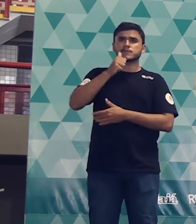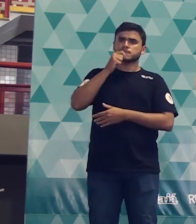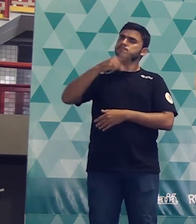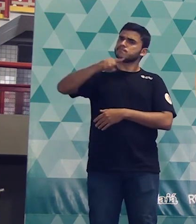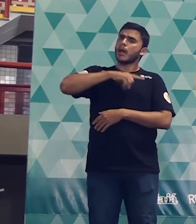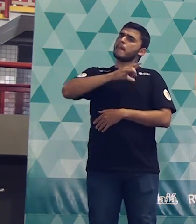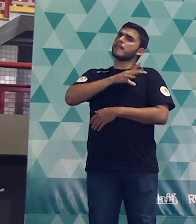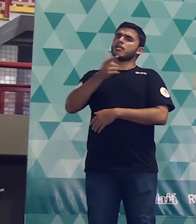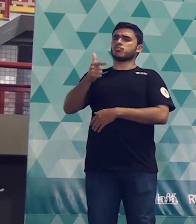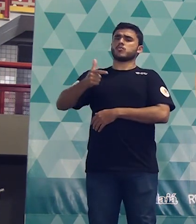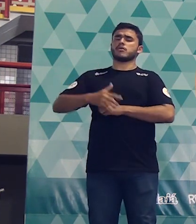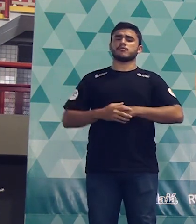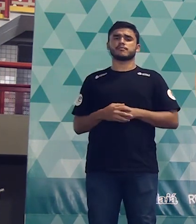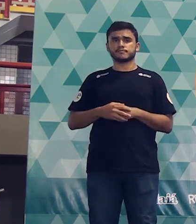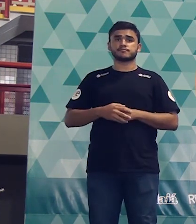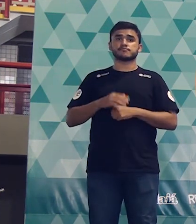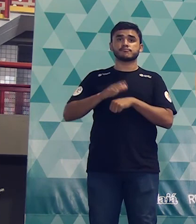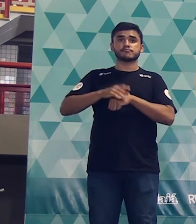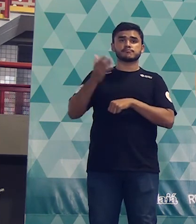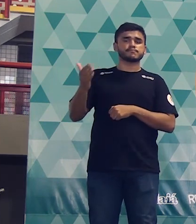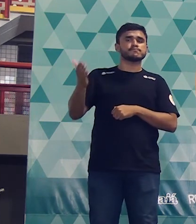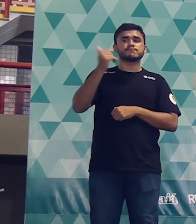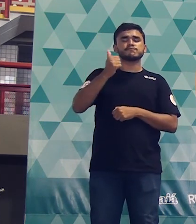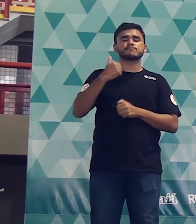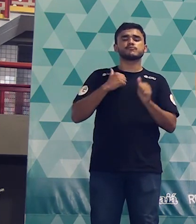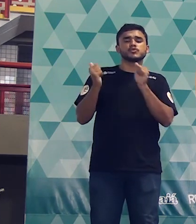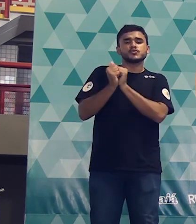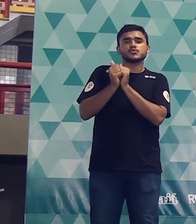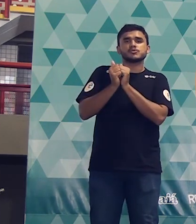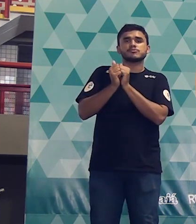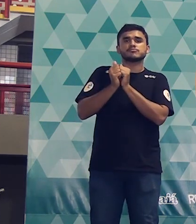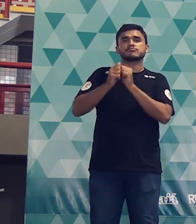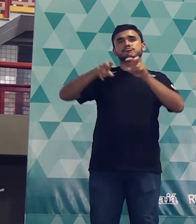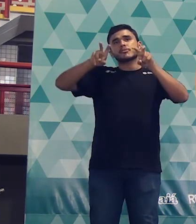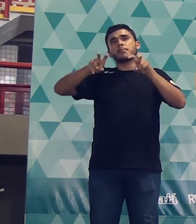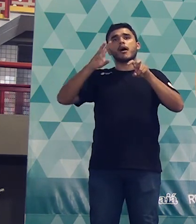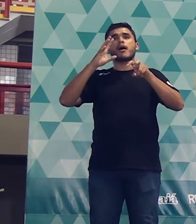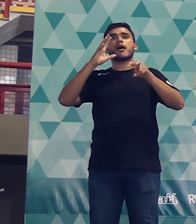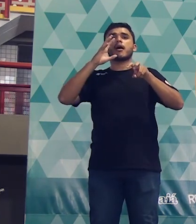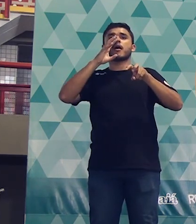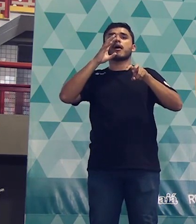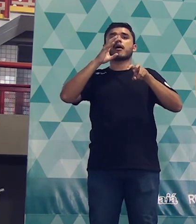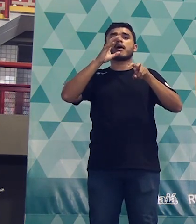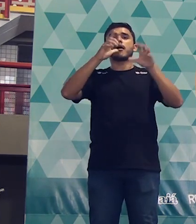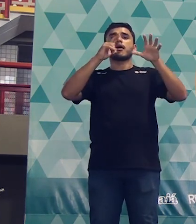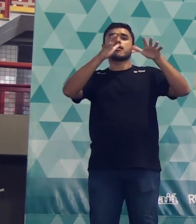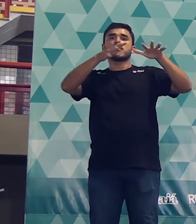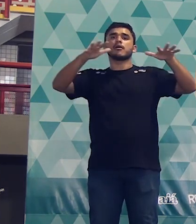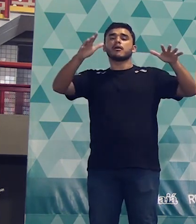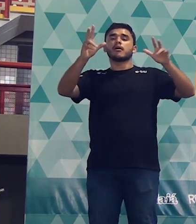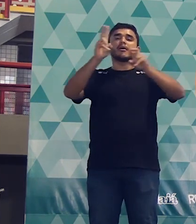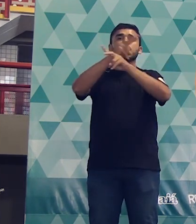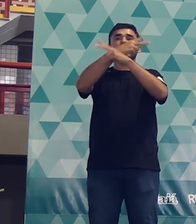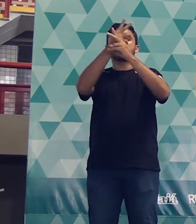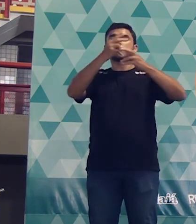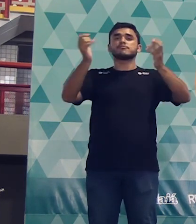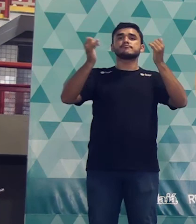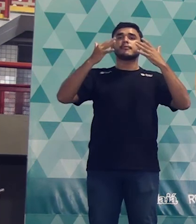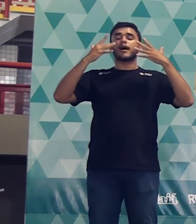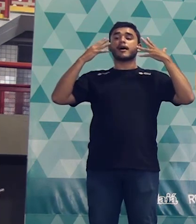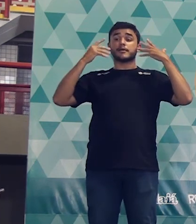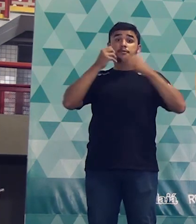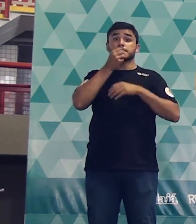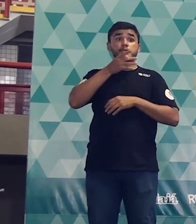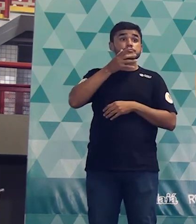medo. Senta e sente o vento. Balançar os seus cabelos. Refletir o mundo de maneiras,